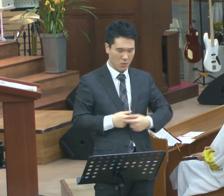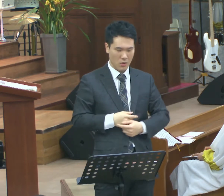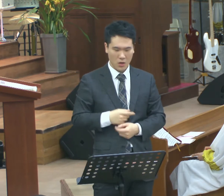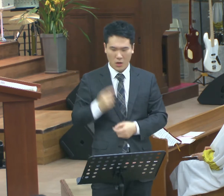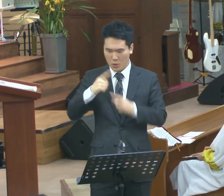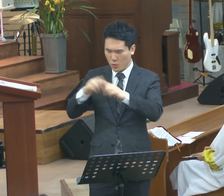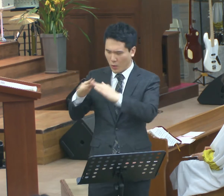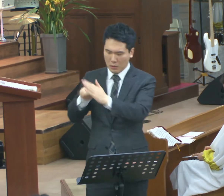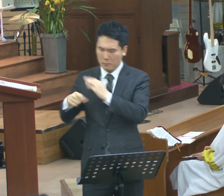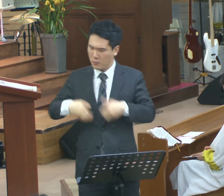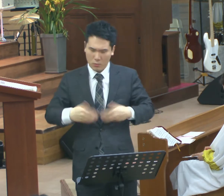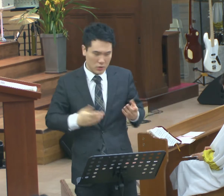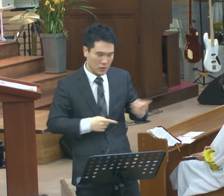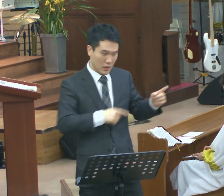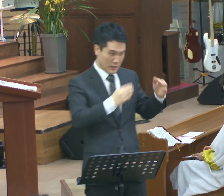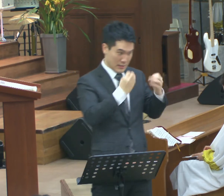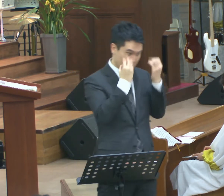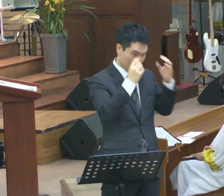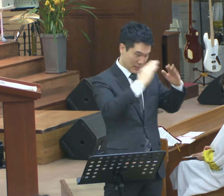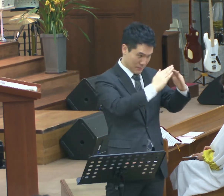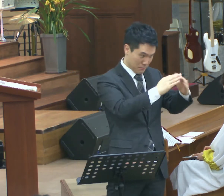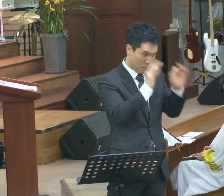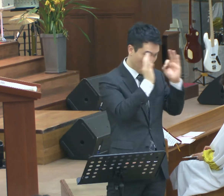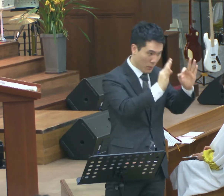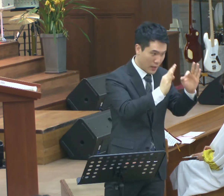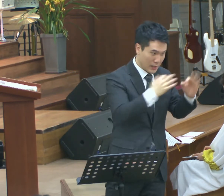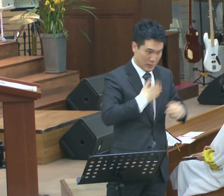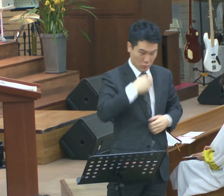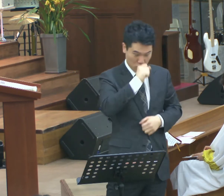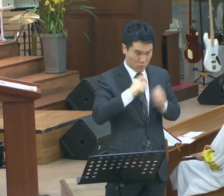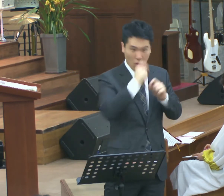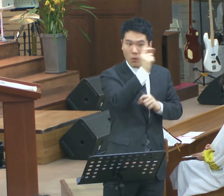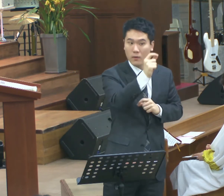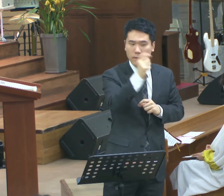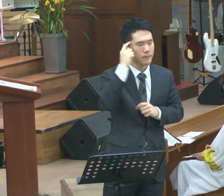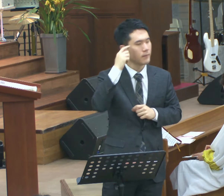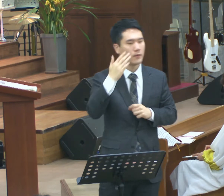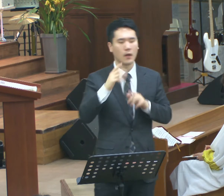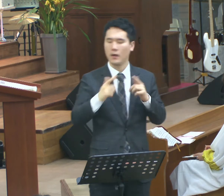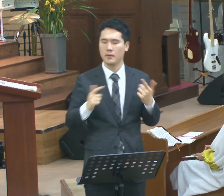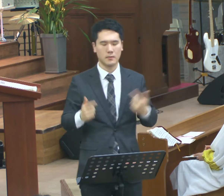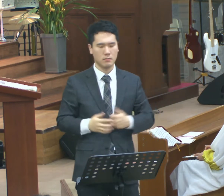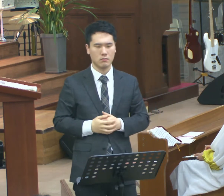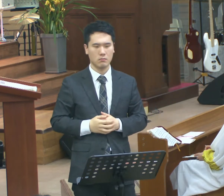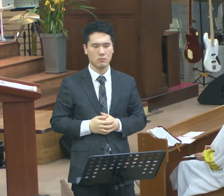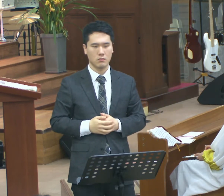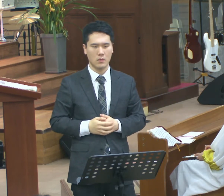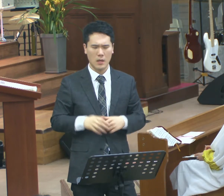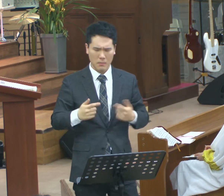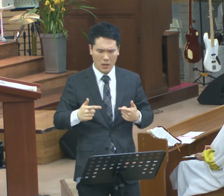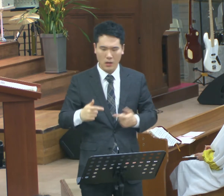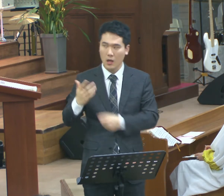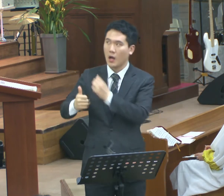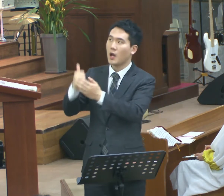후면 끝날 거를 미리 알고 들뜨지 않고 하나님 말씀에 집중하고 이사한 후에 더 영성이 강해지게